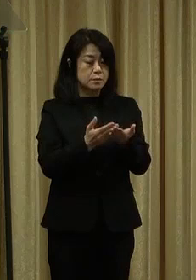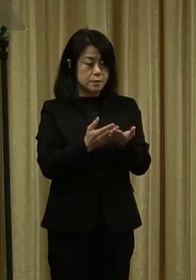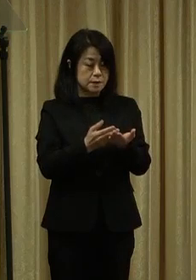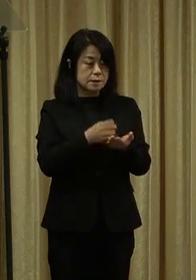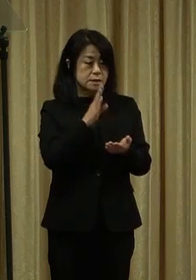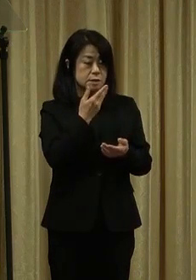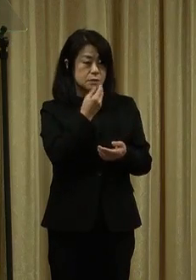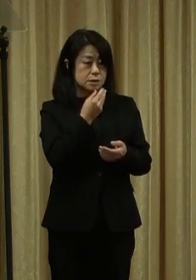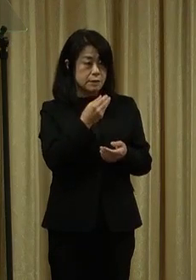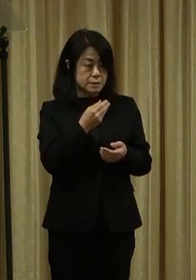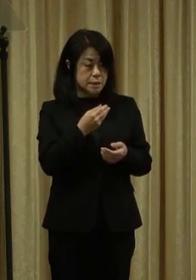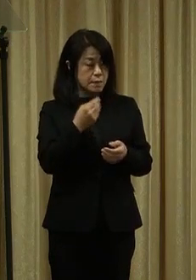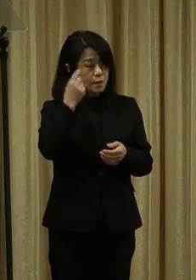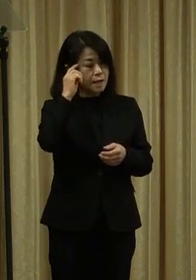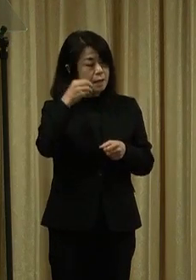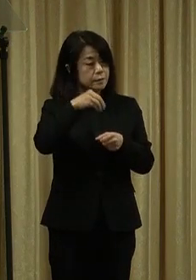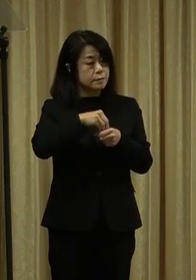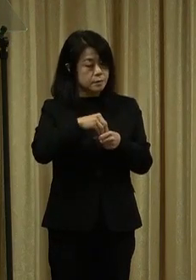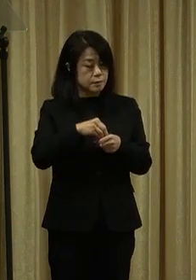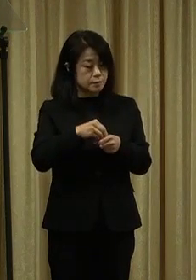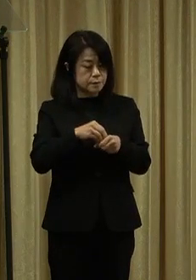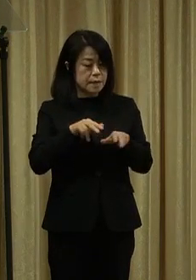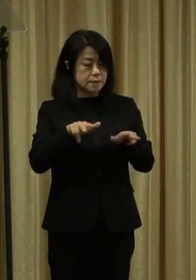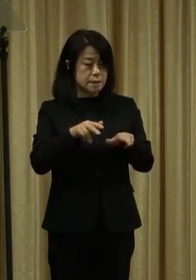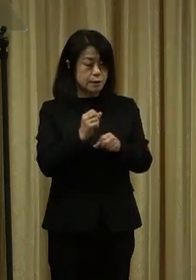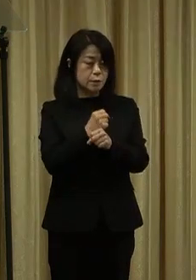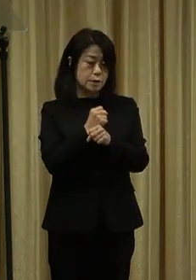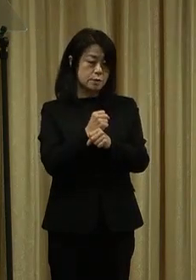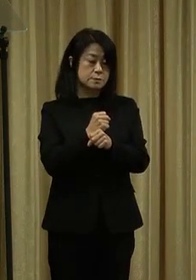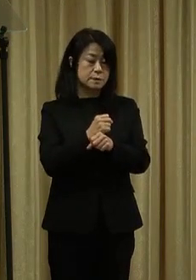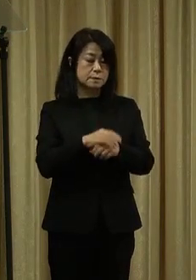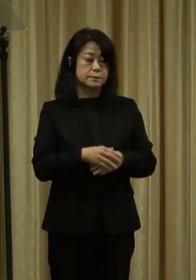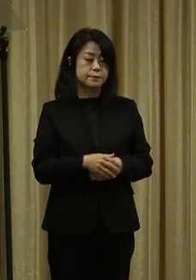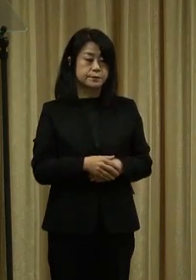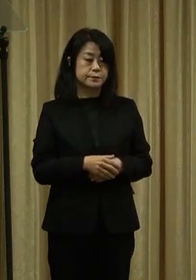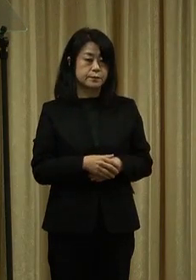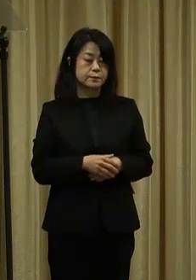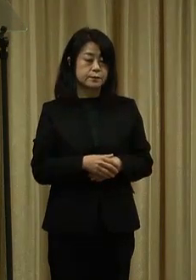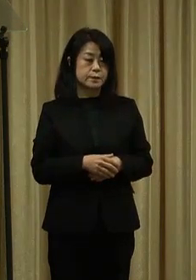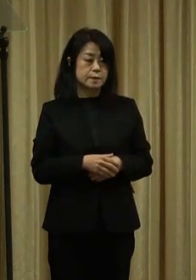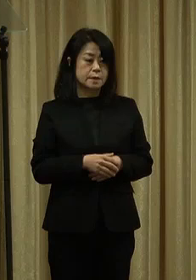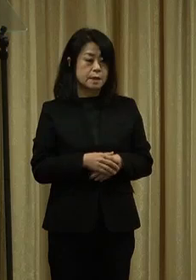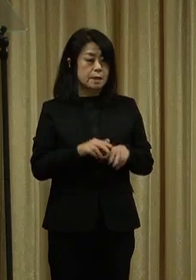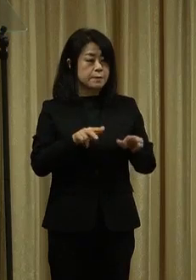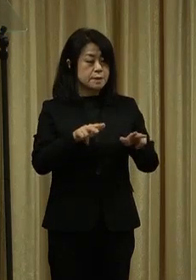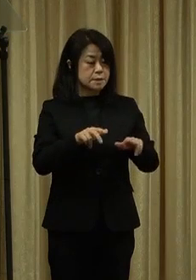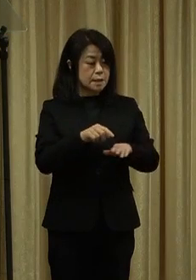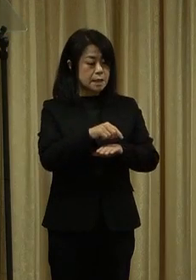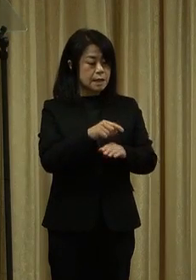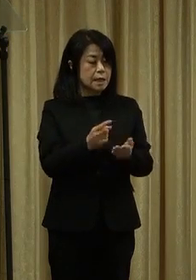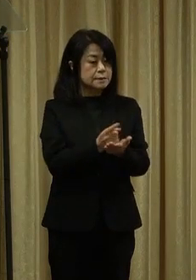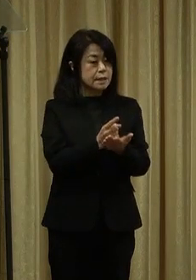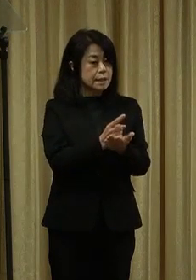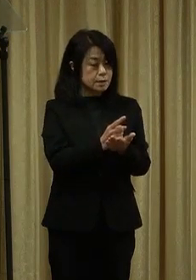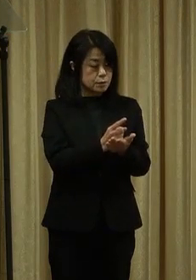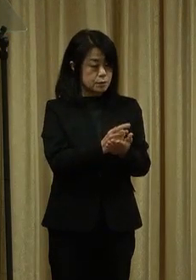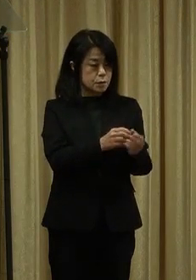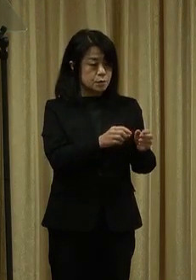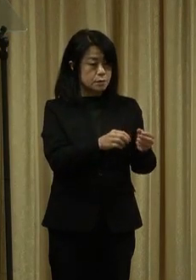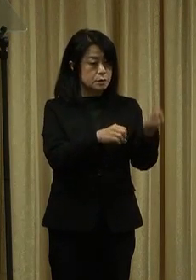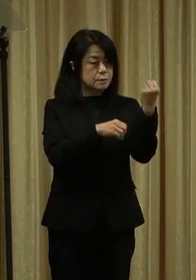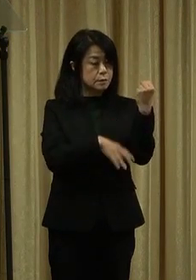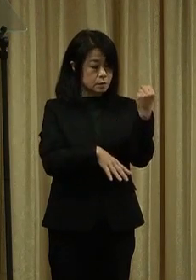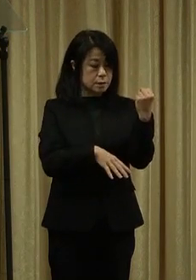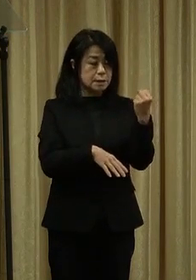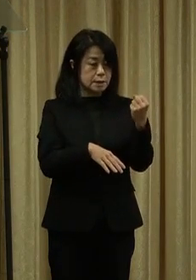効果を勘案して施策を検討することとしました。また施策設計図に基づきウ